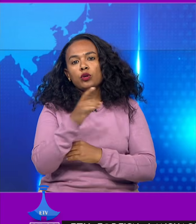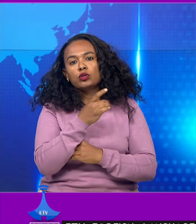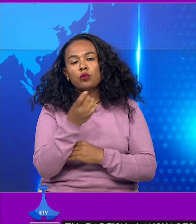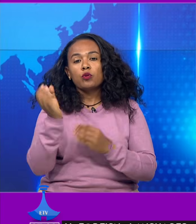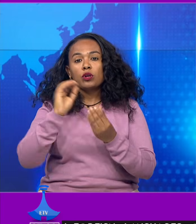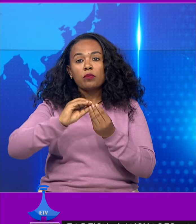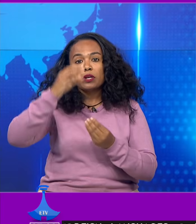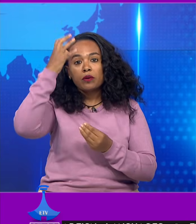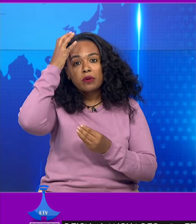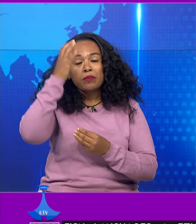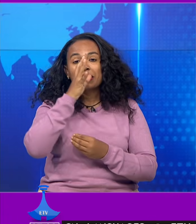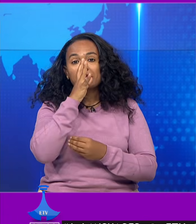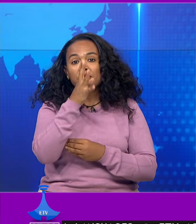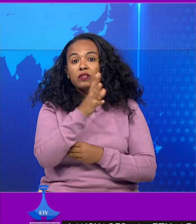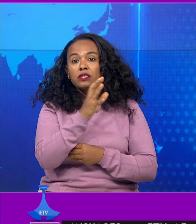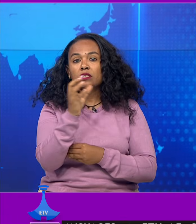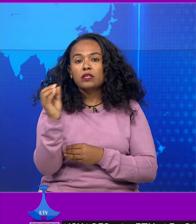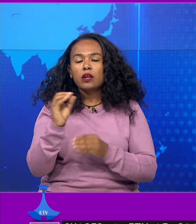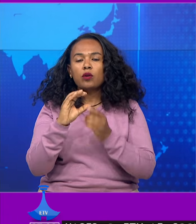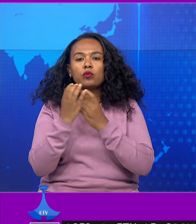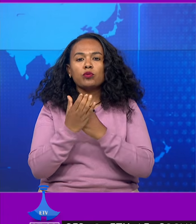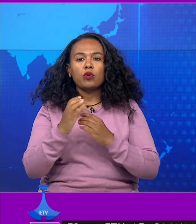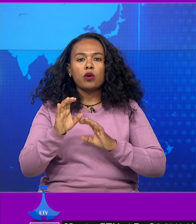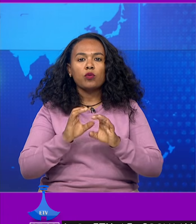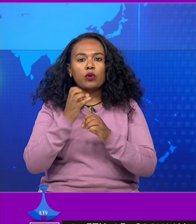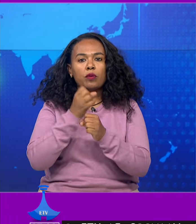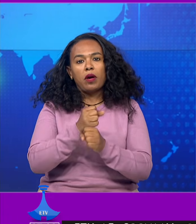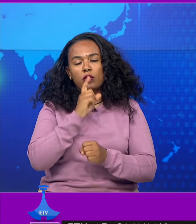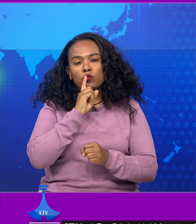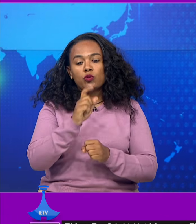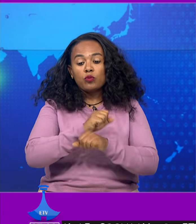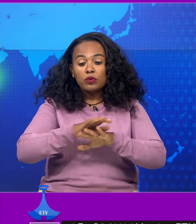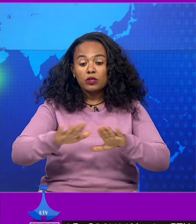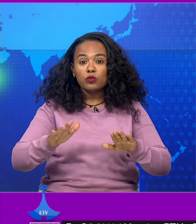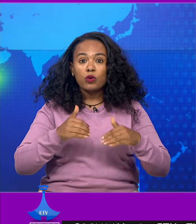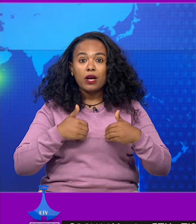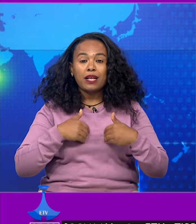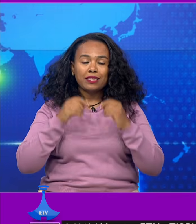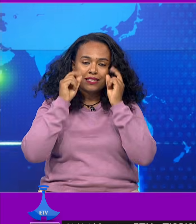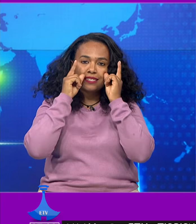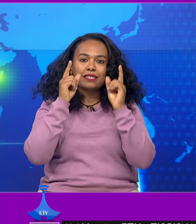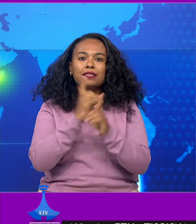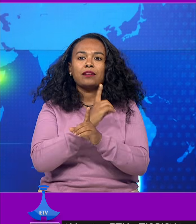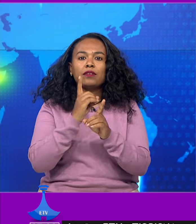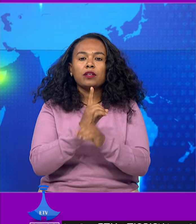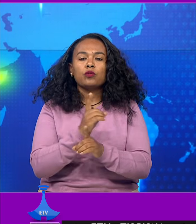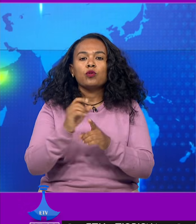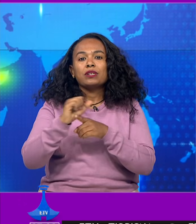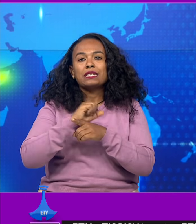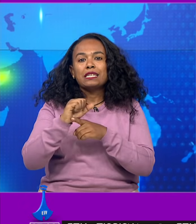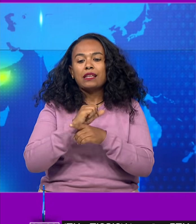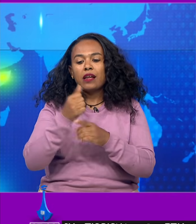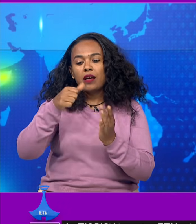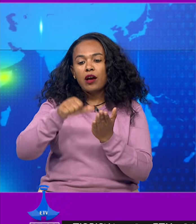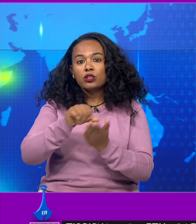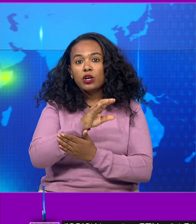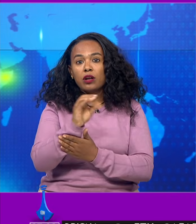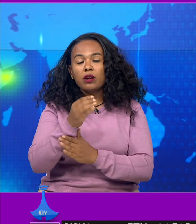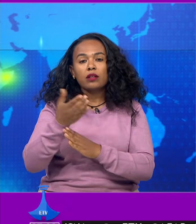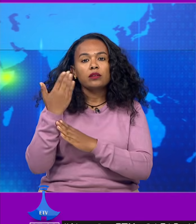የመደመር መንግስት ፍልስፍናና ፍኖቱ አድርጎ የመያዙ ግብ ነው። ምድሪቱ ያላትን ድንቅ የተፈጥሮ ጸጋ፣ የስልጣኔ አሻራና